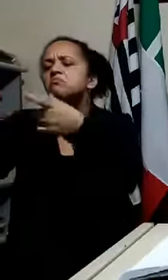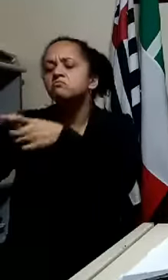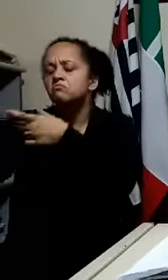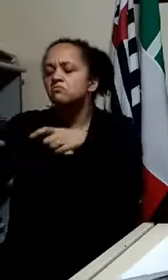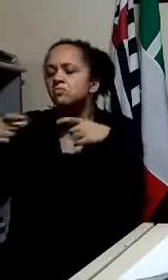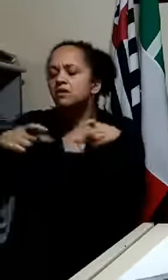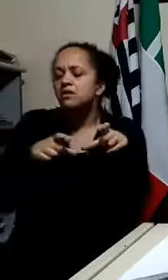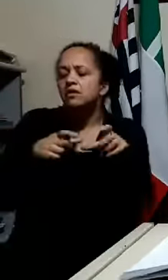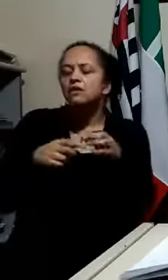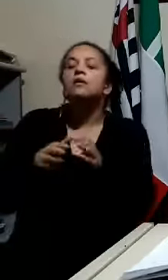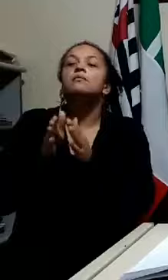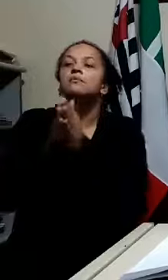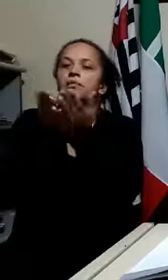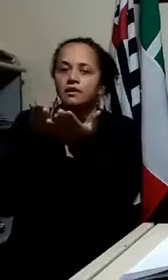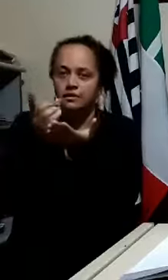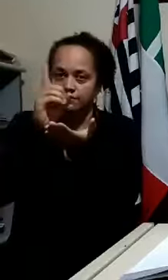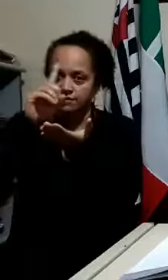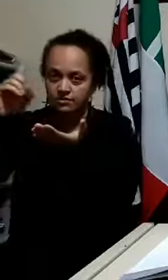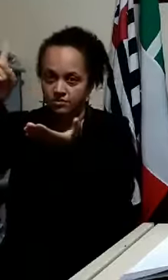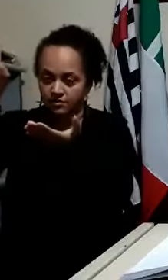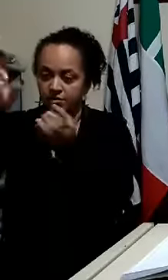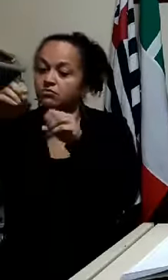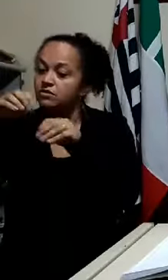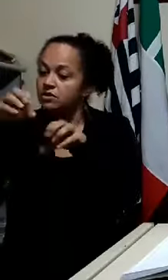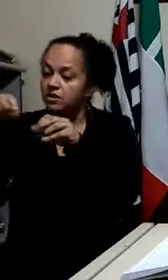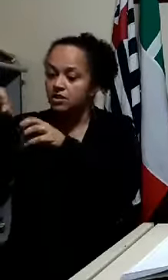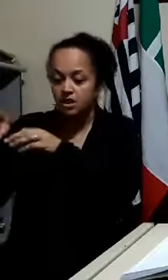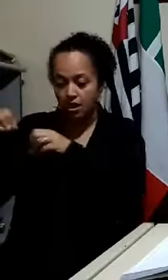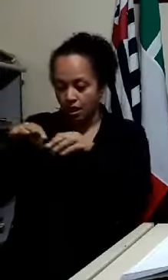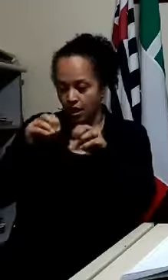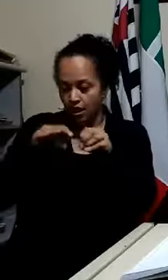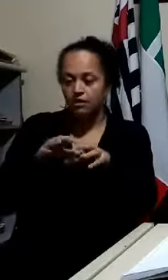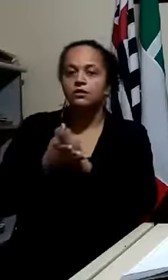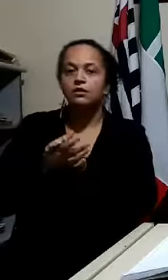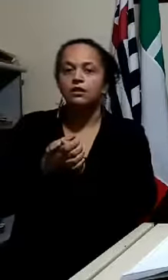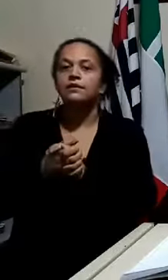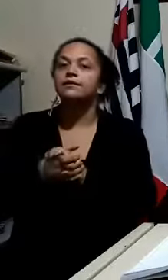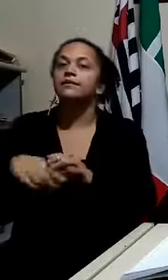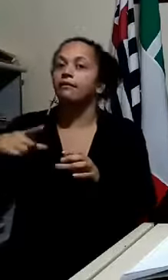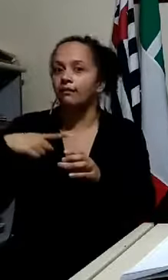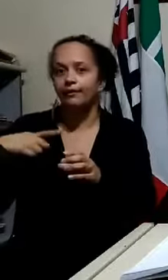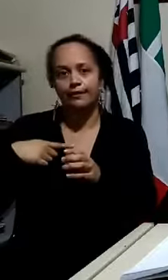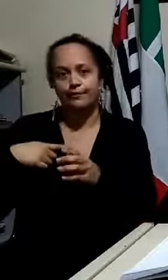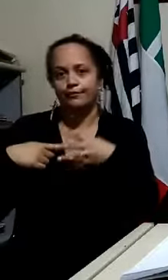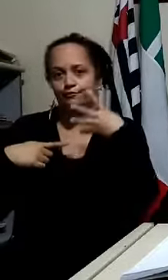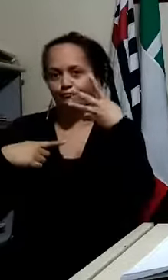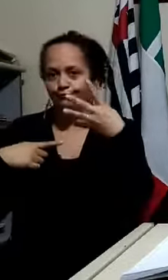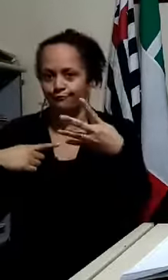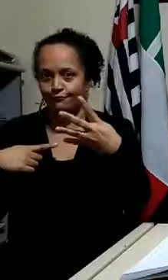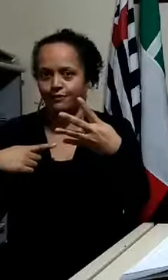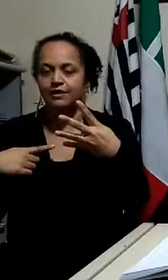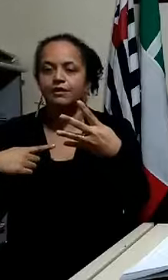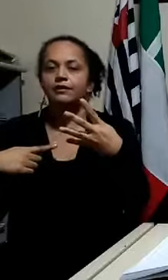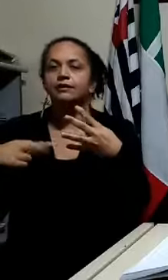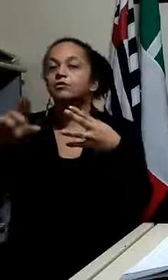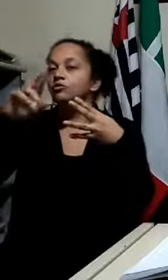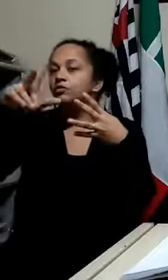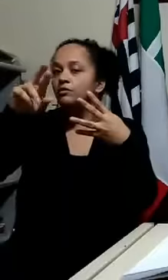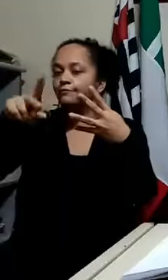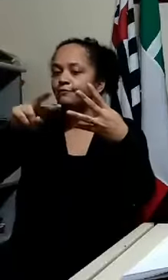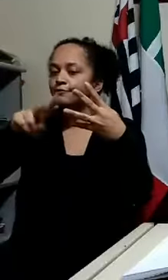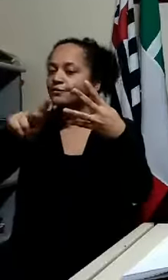é pregada, existem 4 tipos de solos onde essa semente da palavra